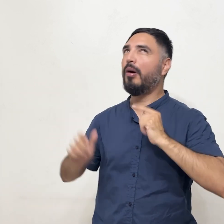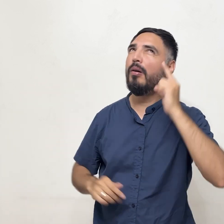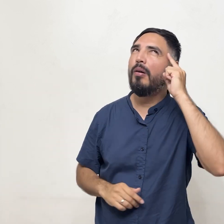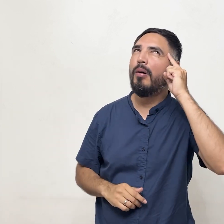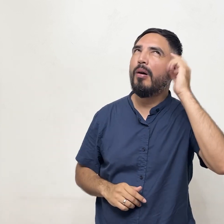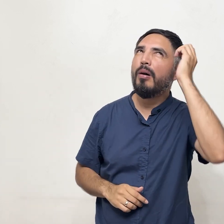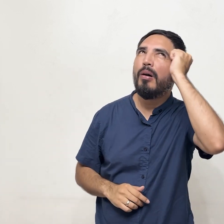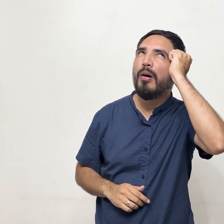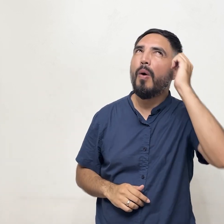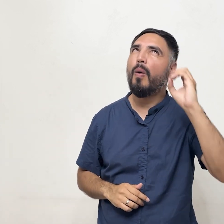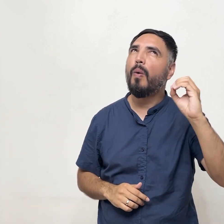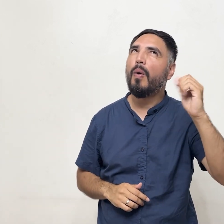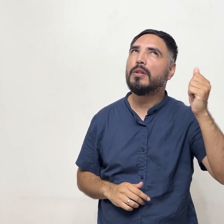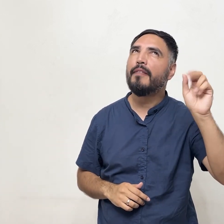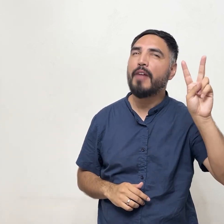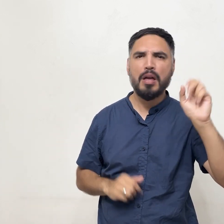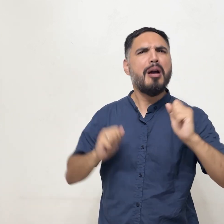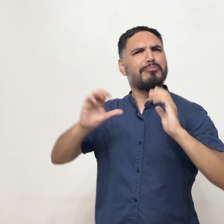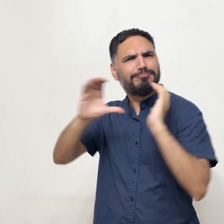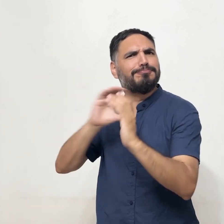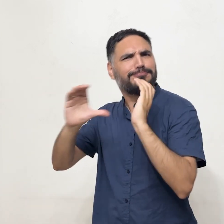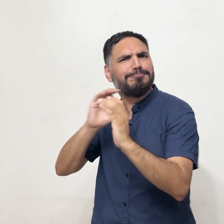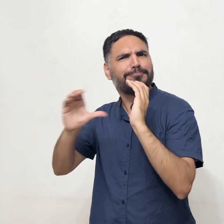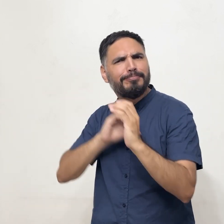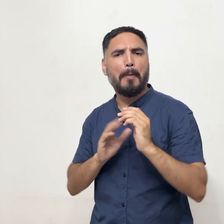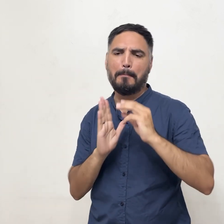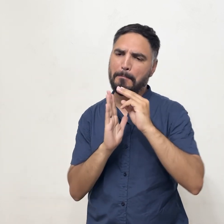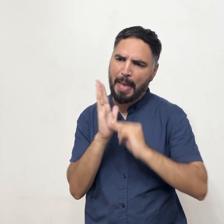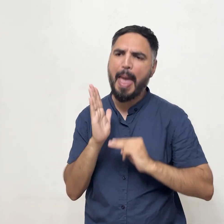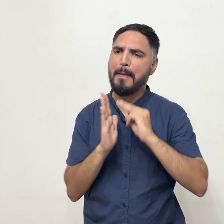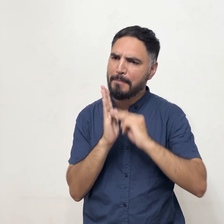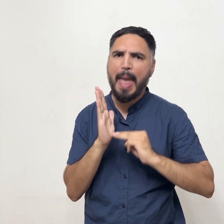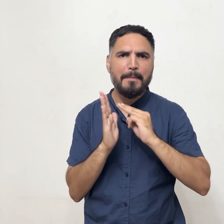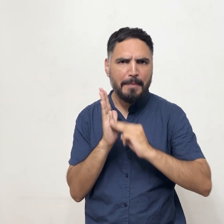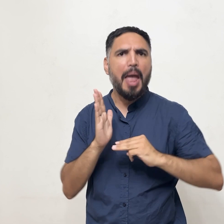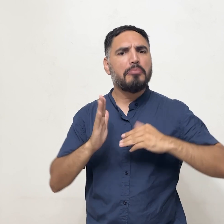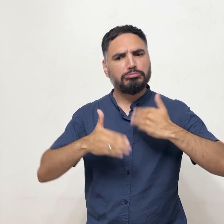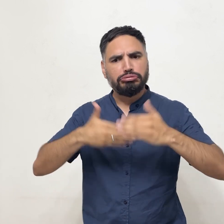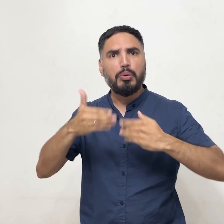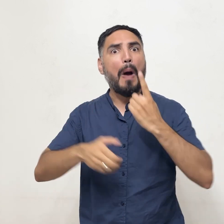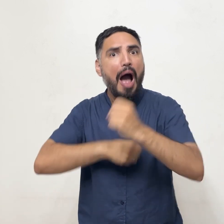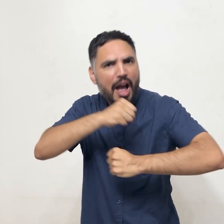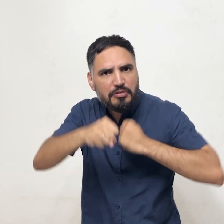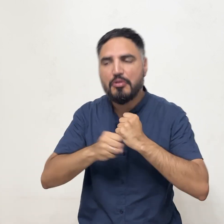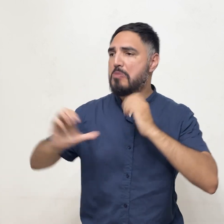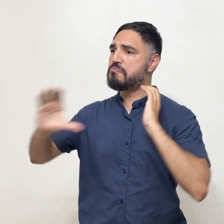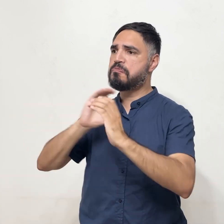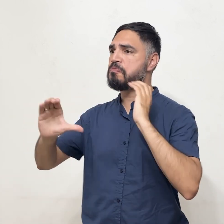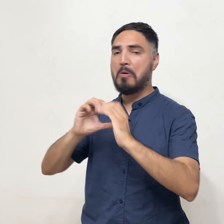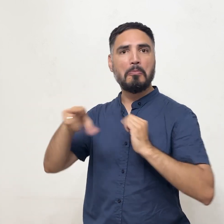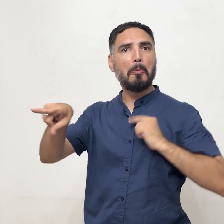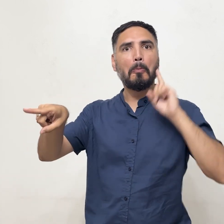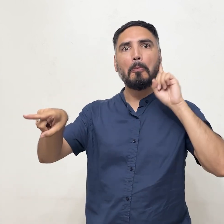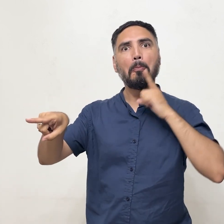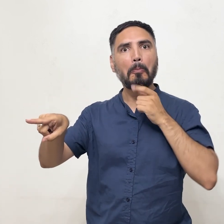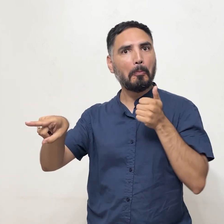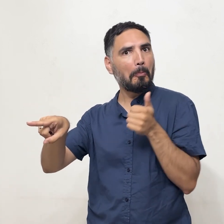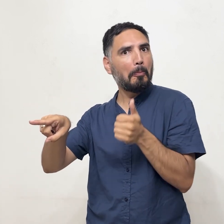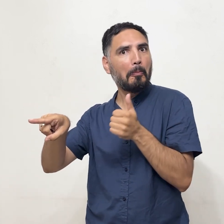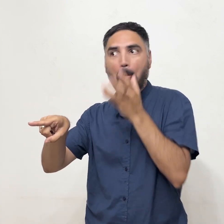orden OSB, objeto, sujeto, verbo. Una y otra vez lo tenía presente. Lo hice de esa manera durante meses, incluso durante